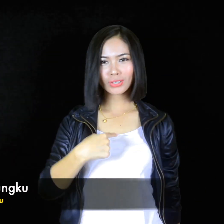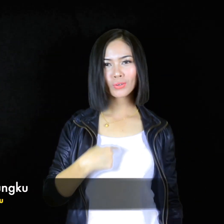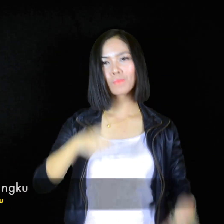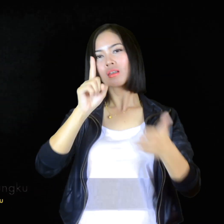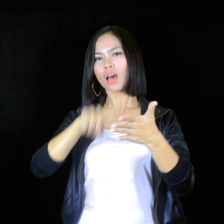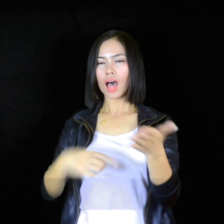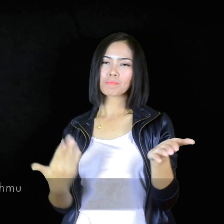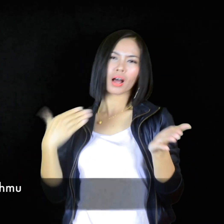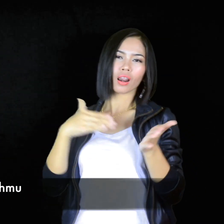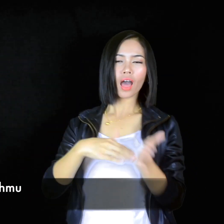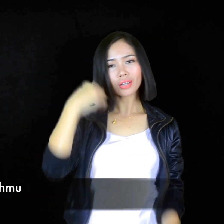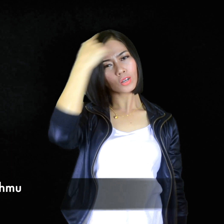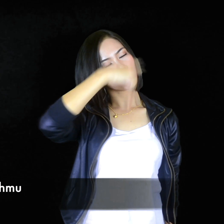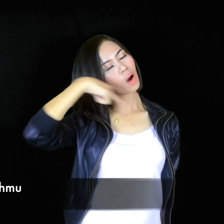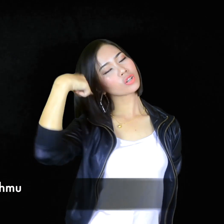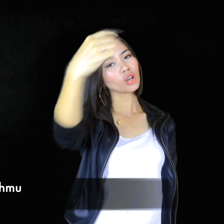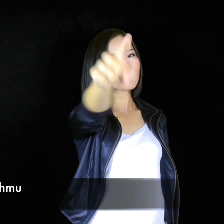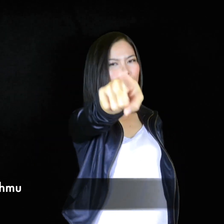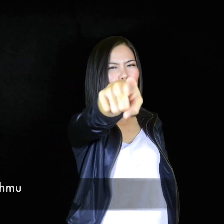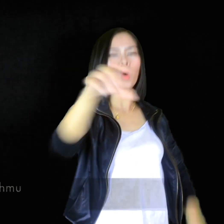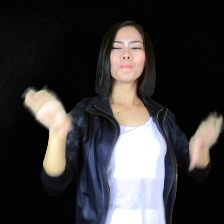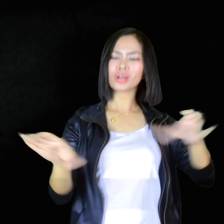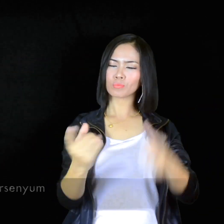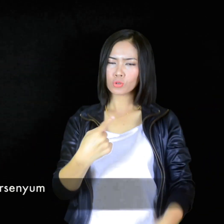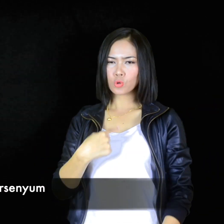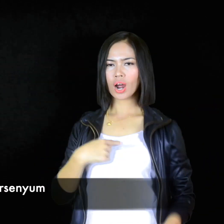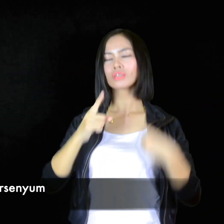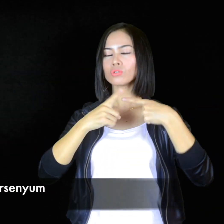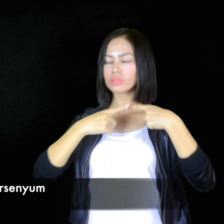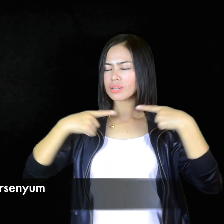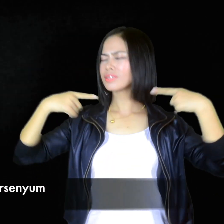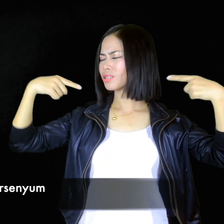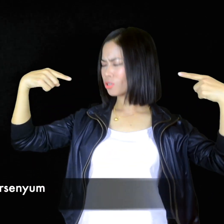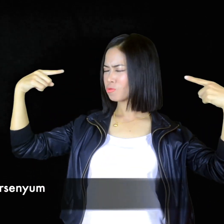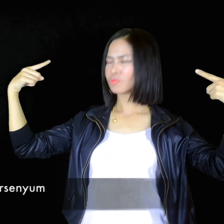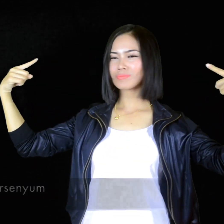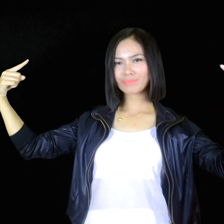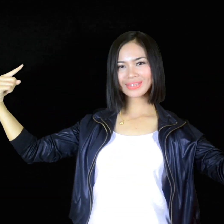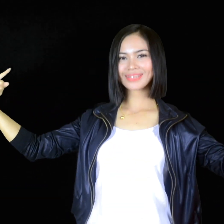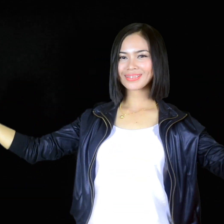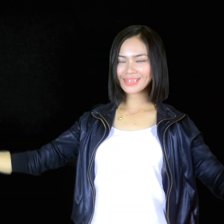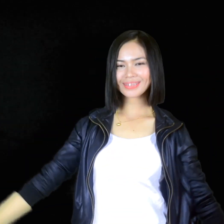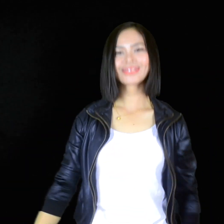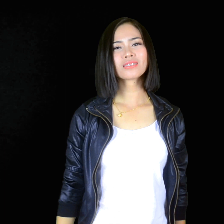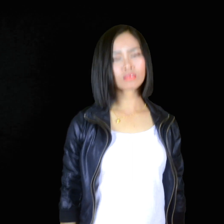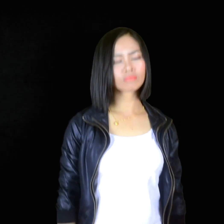jantungku Apalagi wajahmu Membuat ku tersenyum